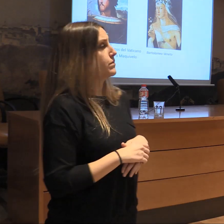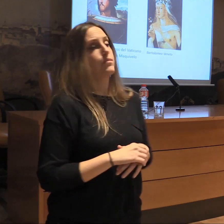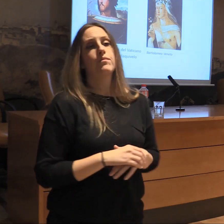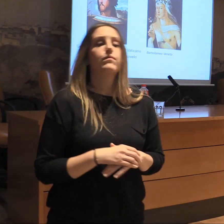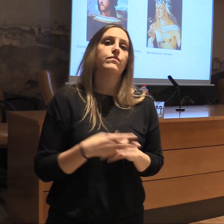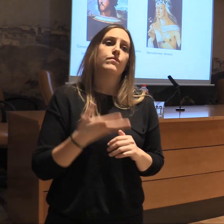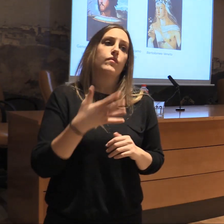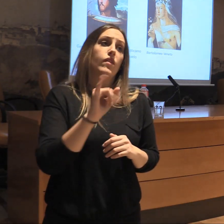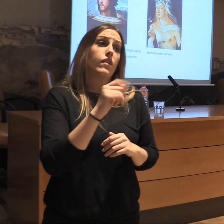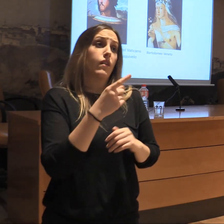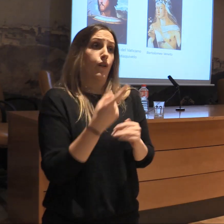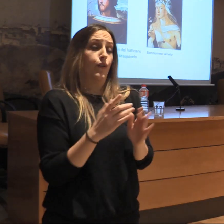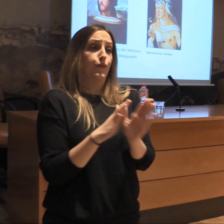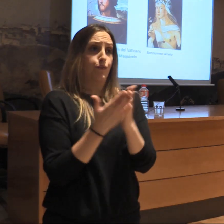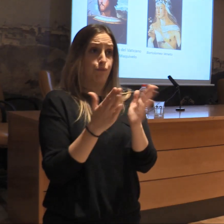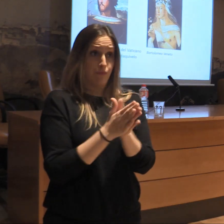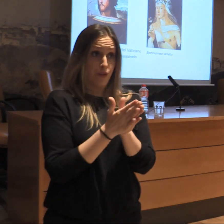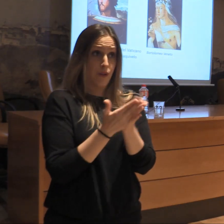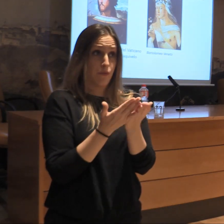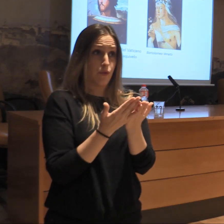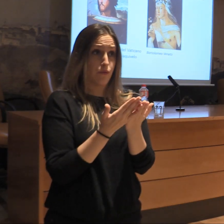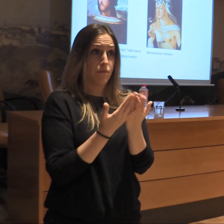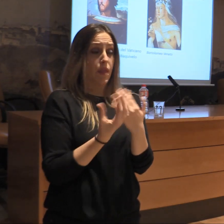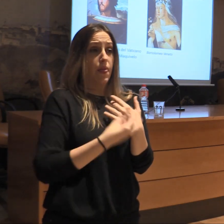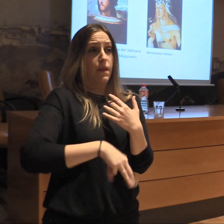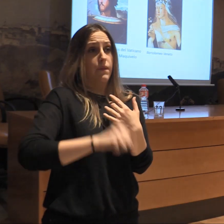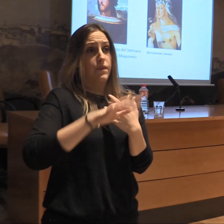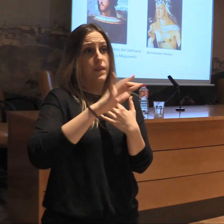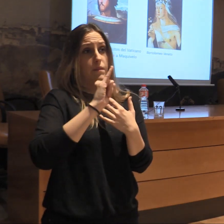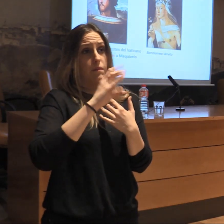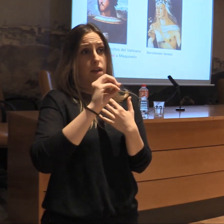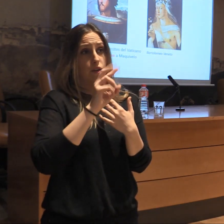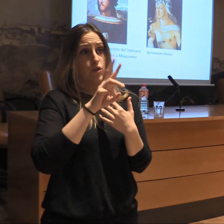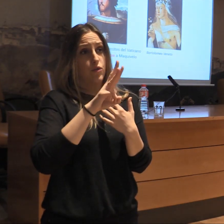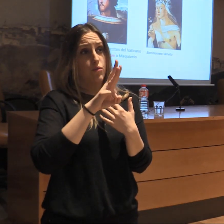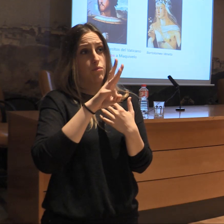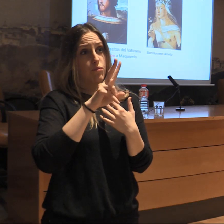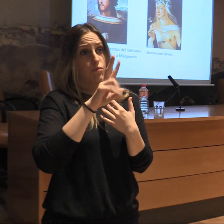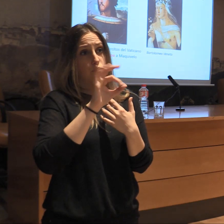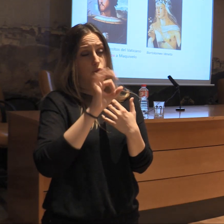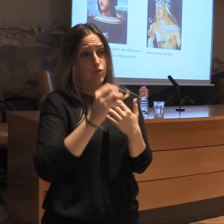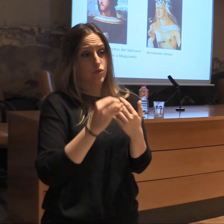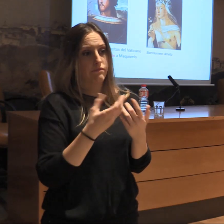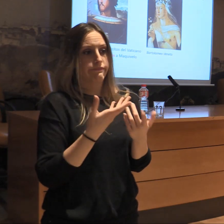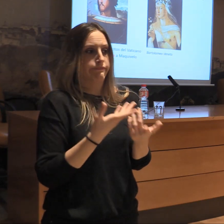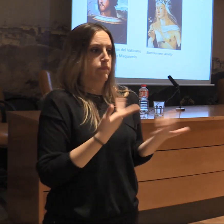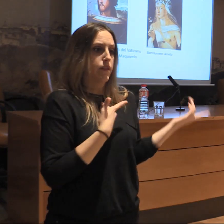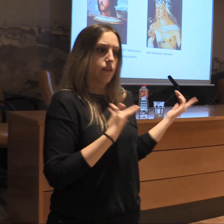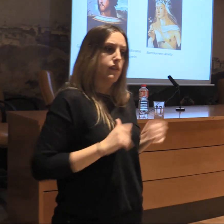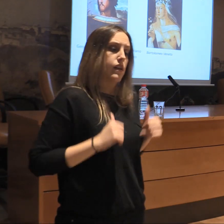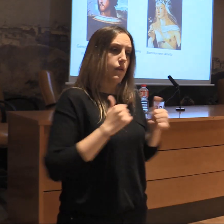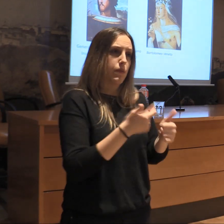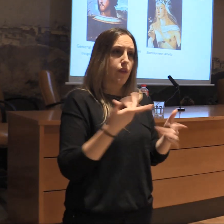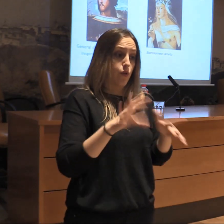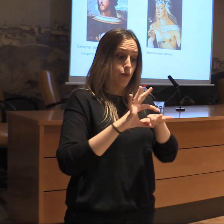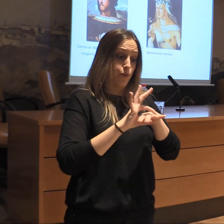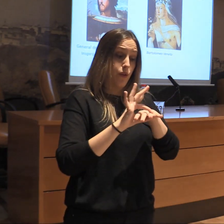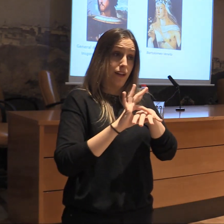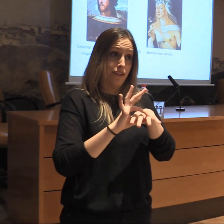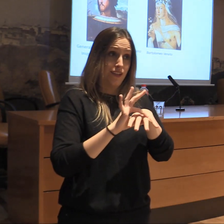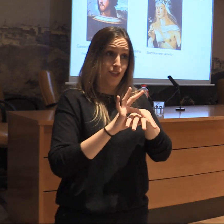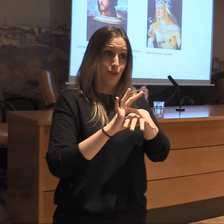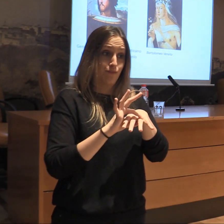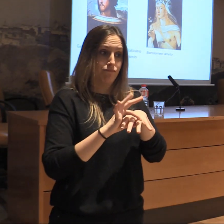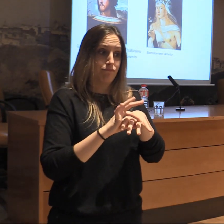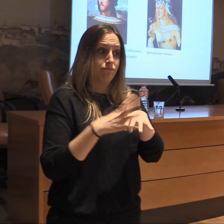Hay un libro de Mario Puzo, donde ella comienza con un anillo que tiene un recipiente